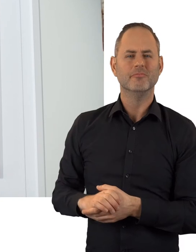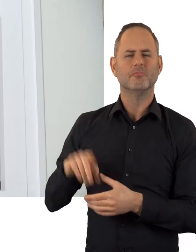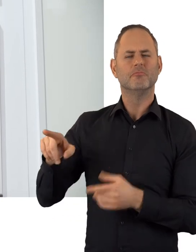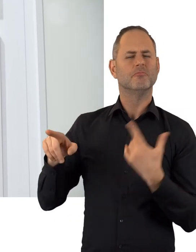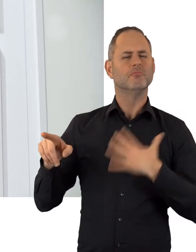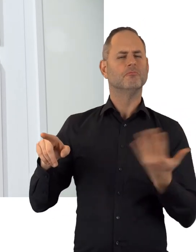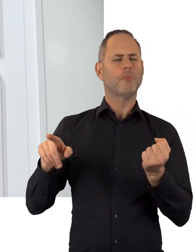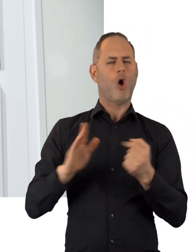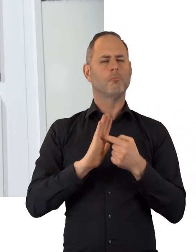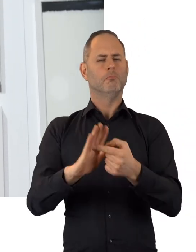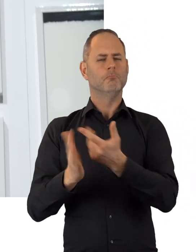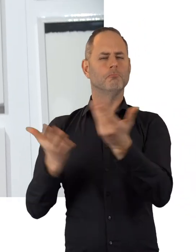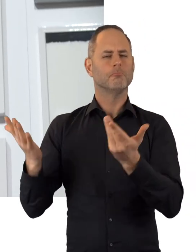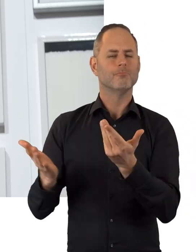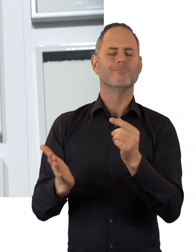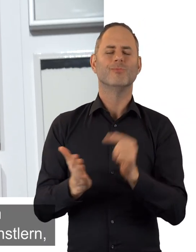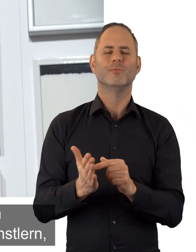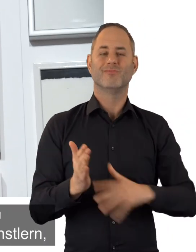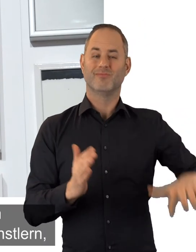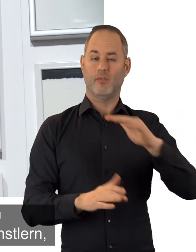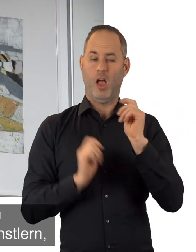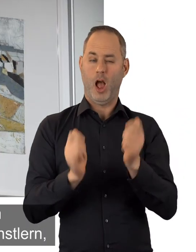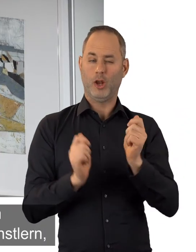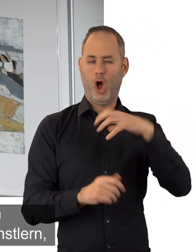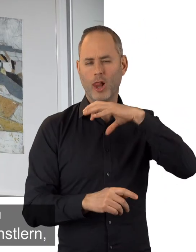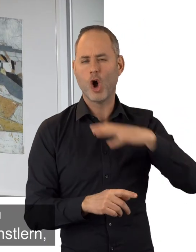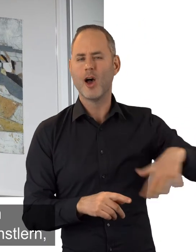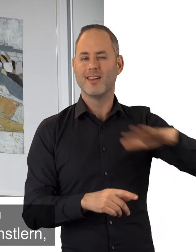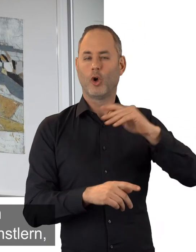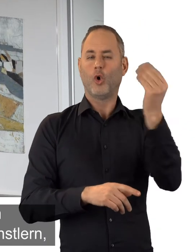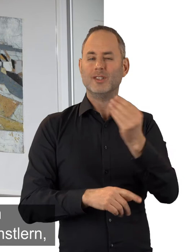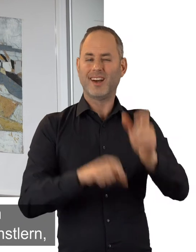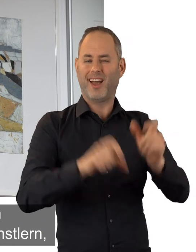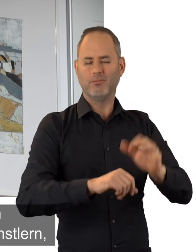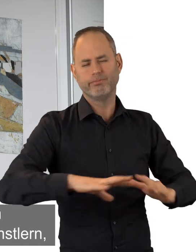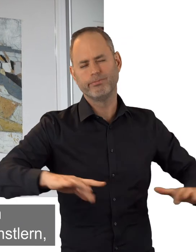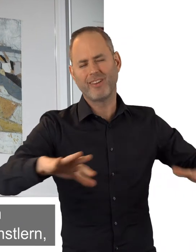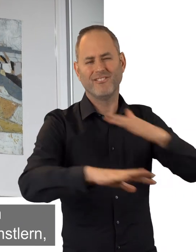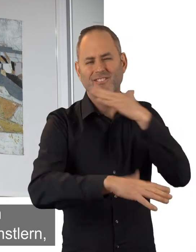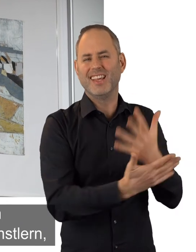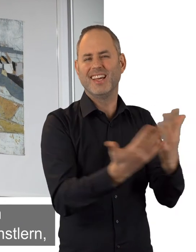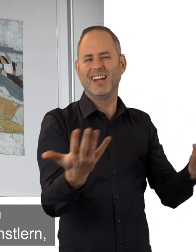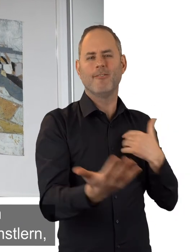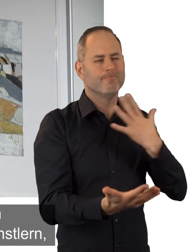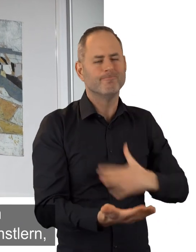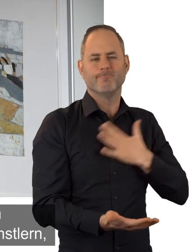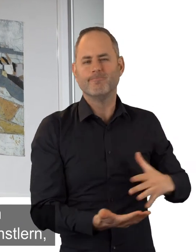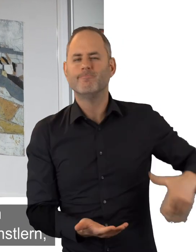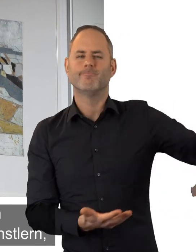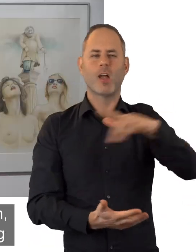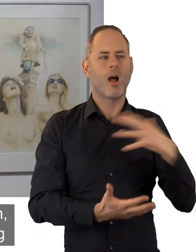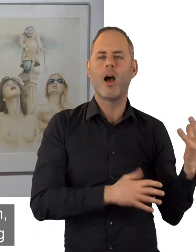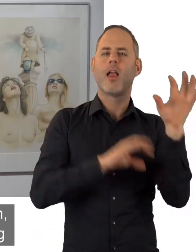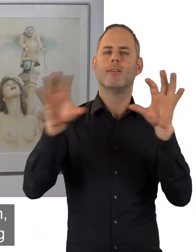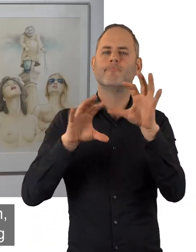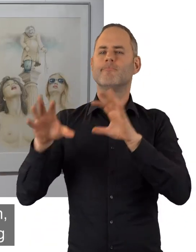damit ausdrücken wollen, ist eben möglichst vielen Allgäuer Künstlerinnen und Künstlern,